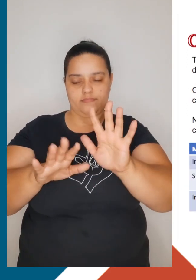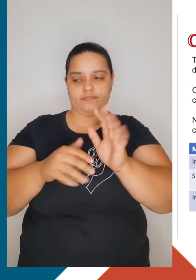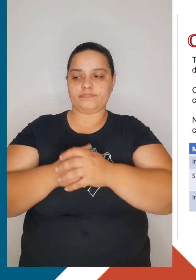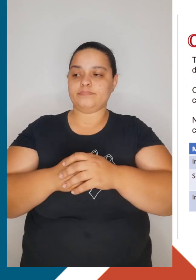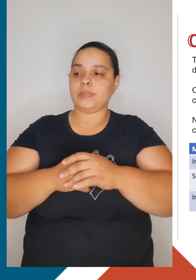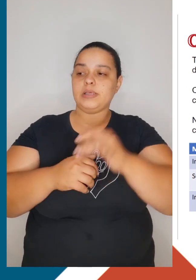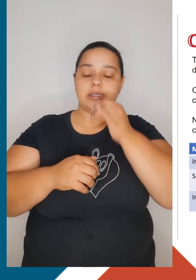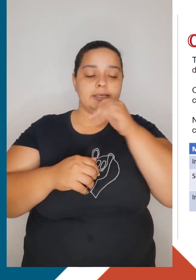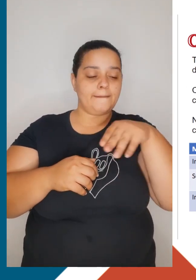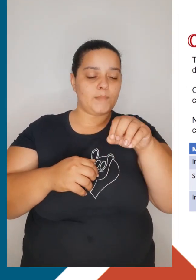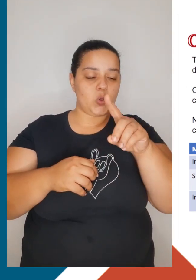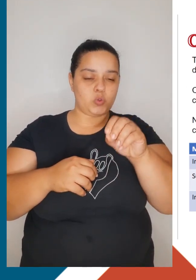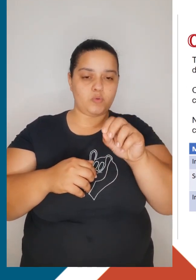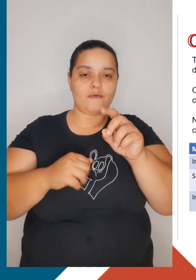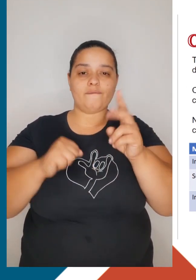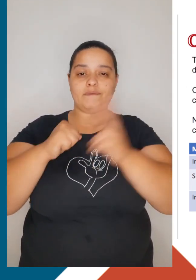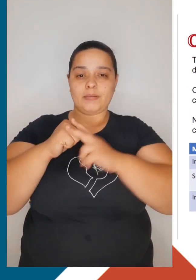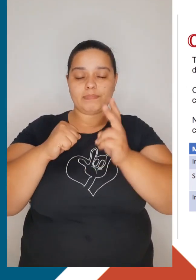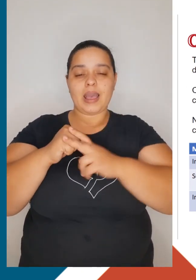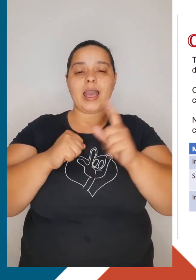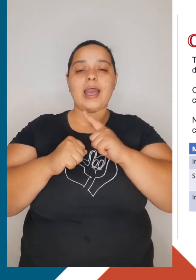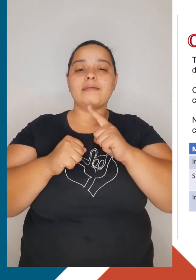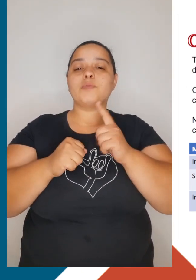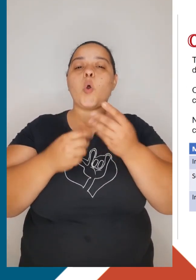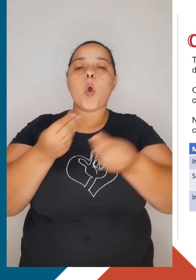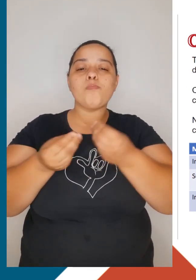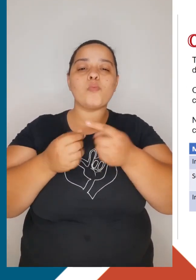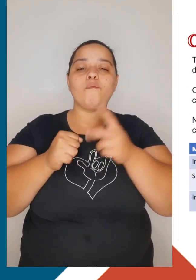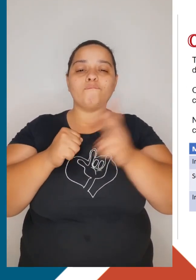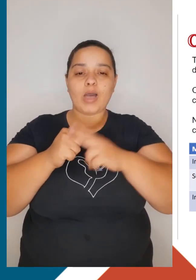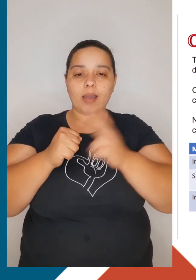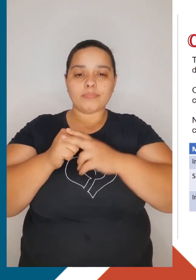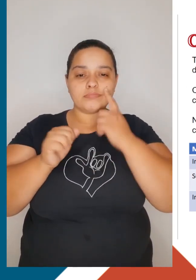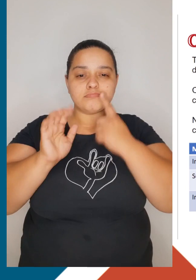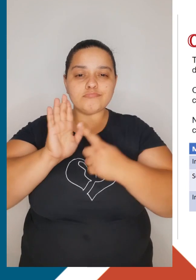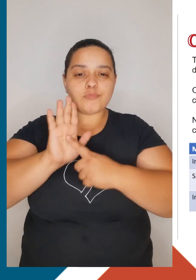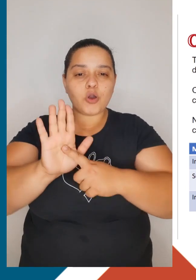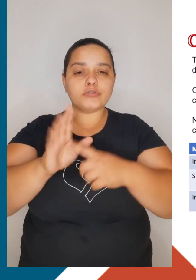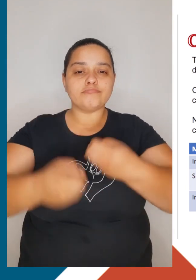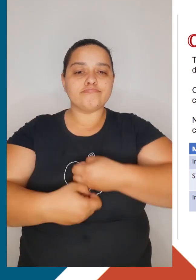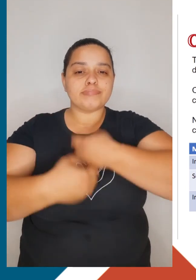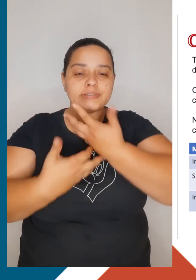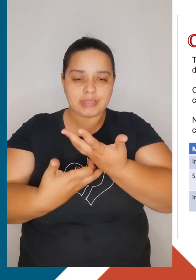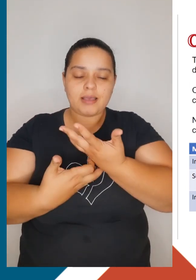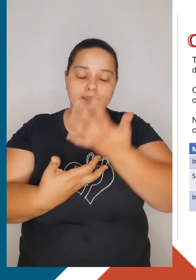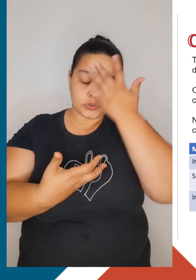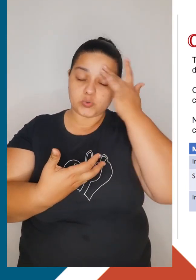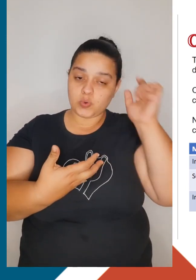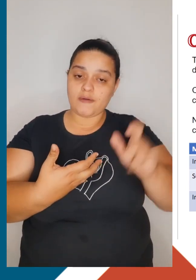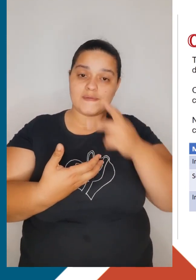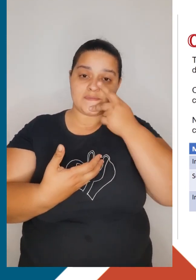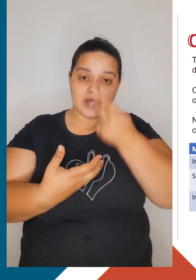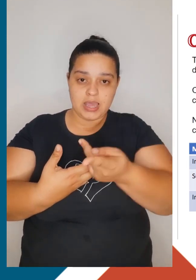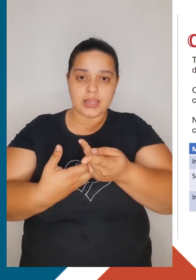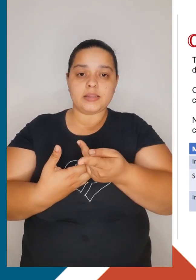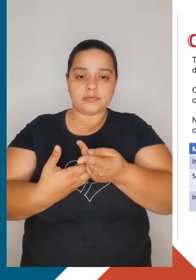Os modos verbais, como já mencionados, tratam da maneira como os verbos se apresentam para expressar a posição do falante,